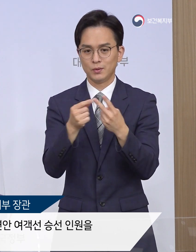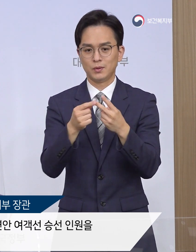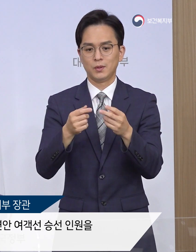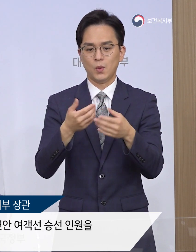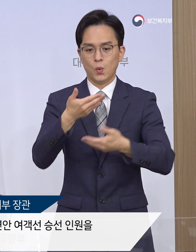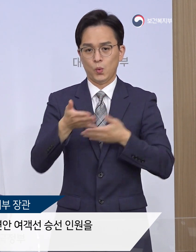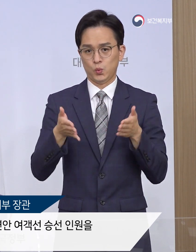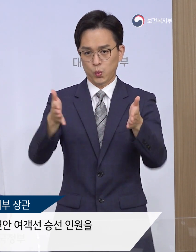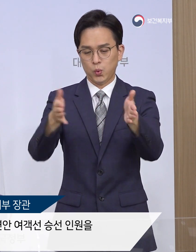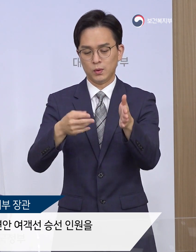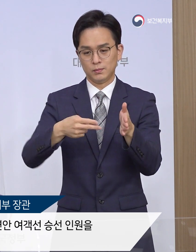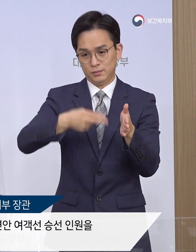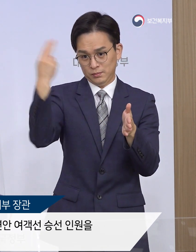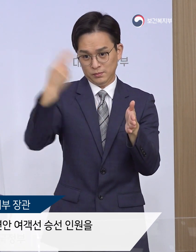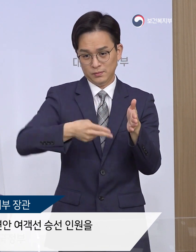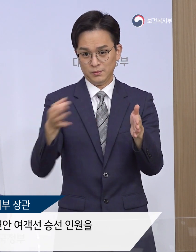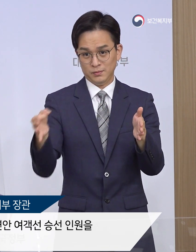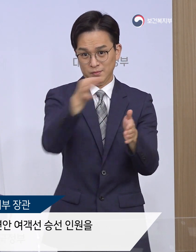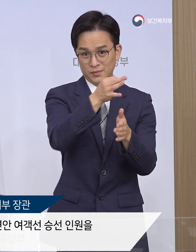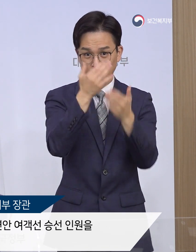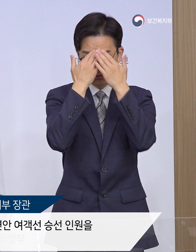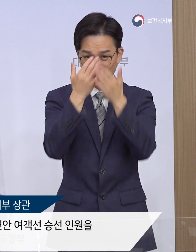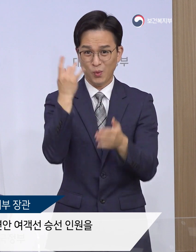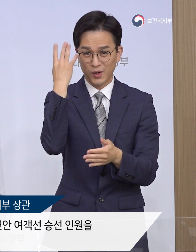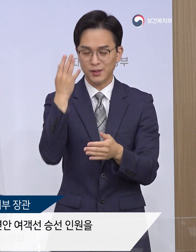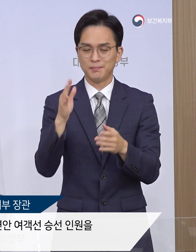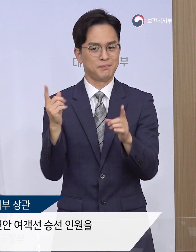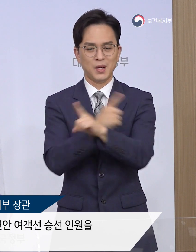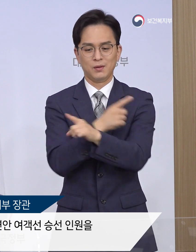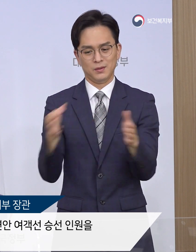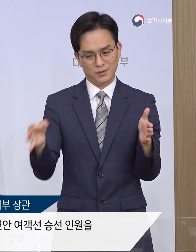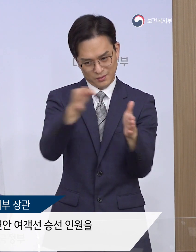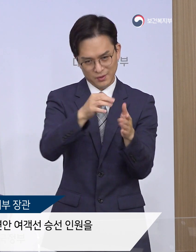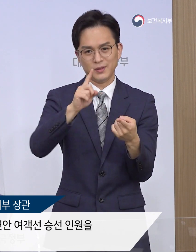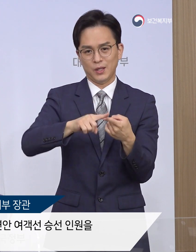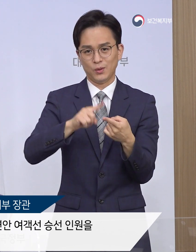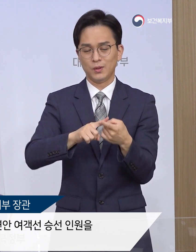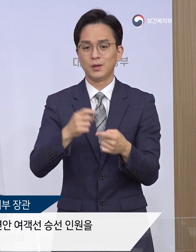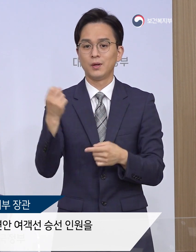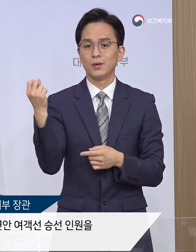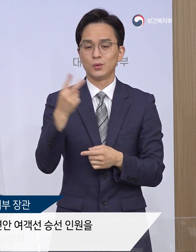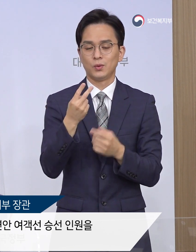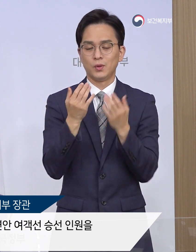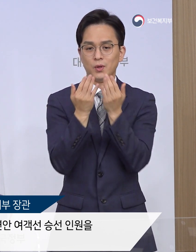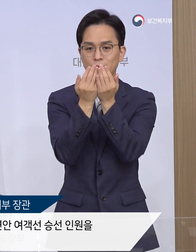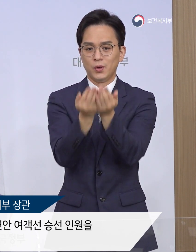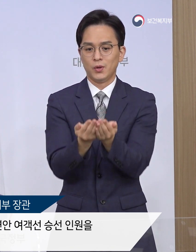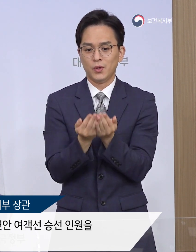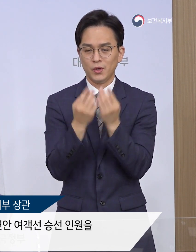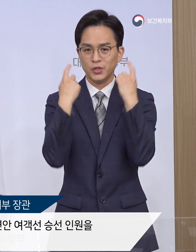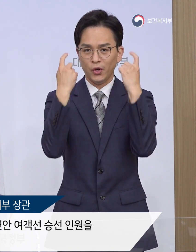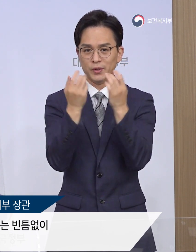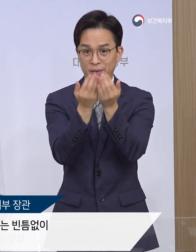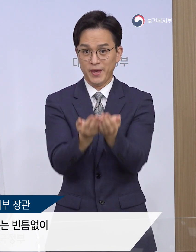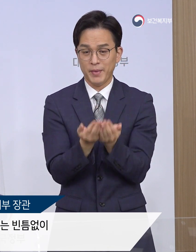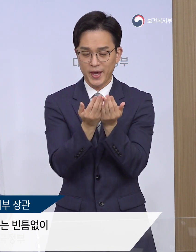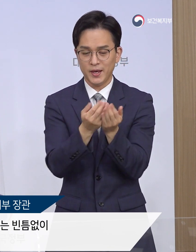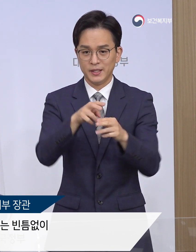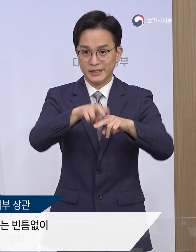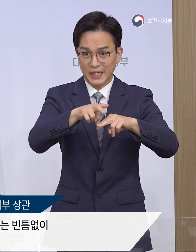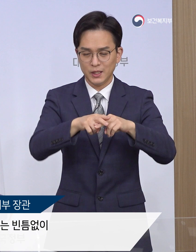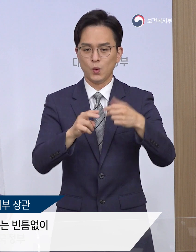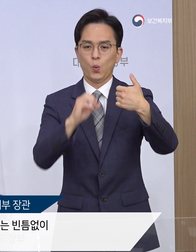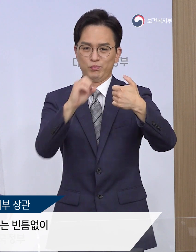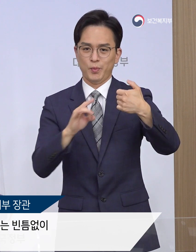없이 정상 징수하며 연안 여객선은 승선 인원을 정원의 50%로 운영합니다. 또한 추석